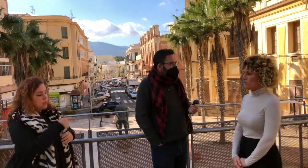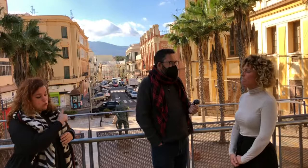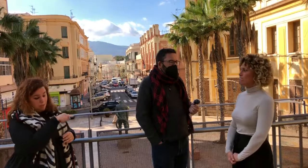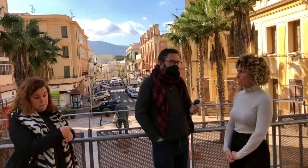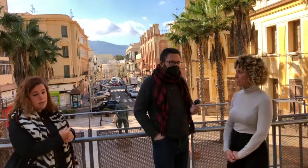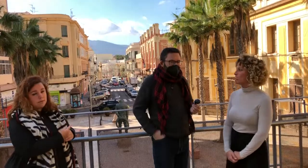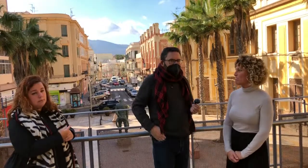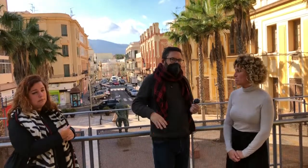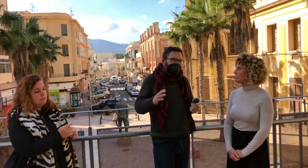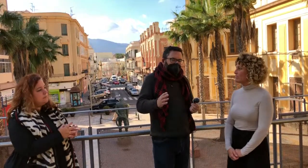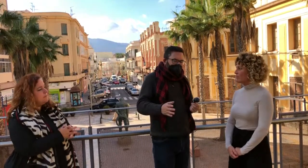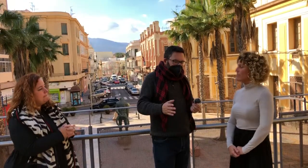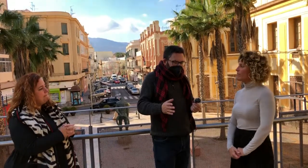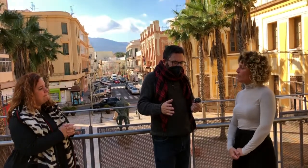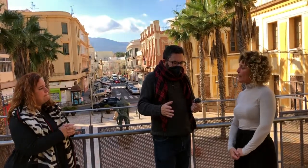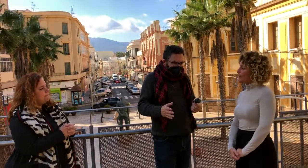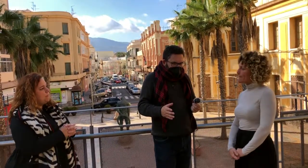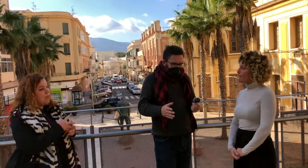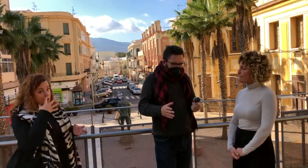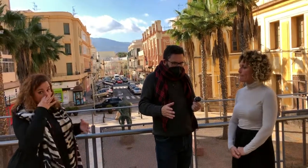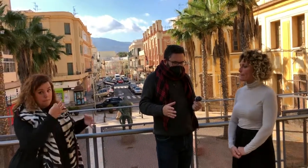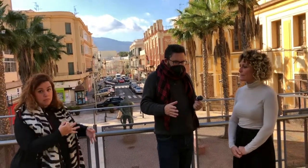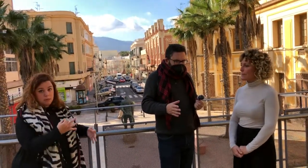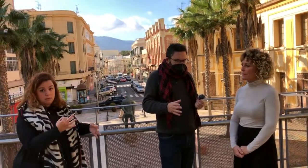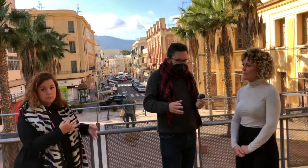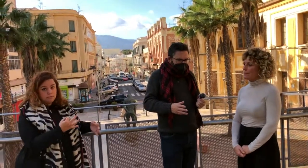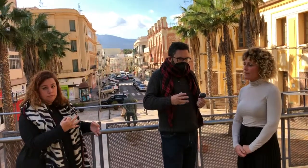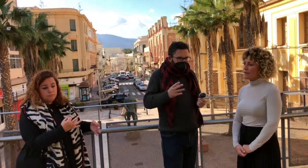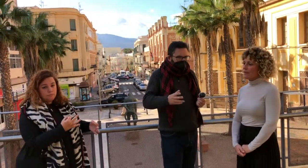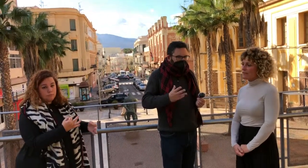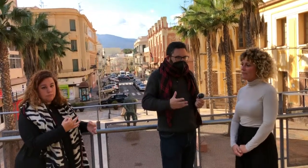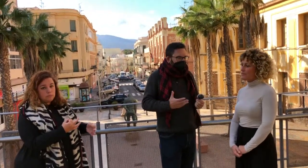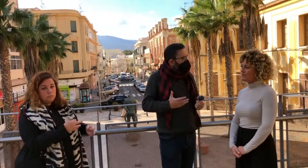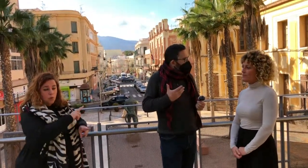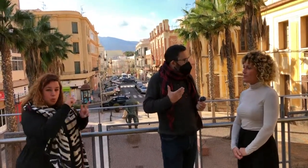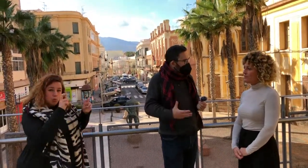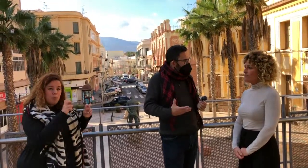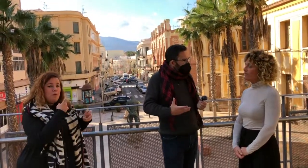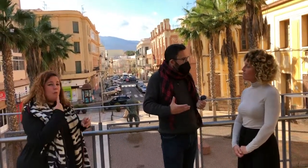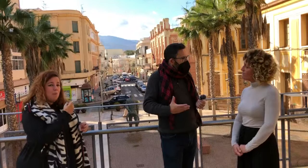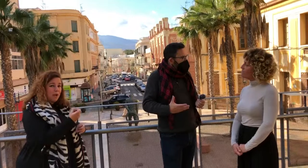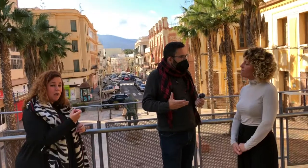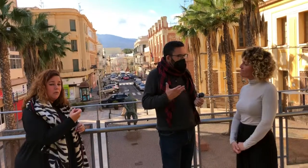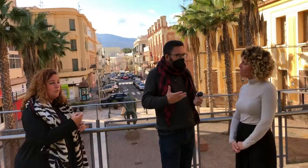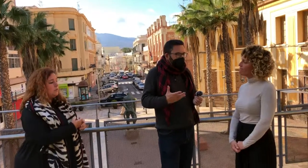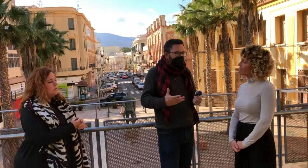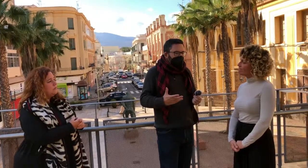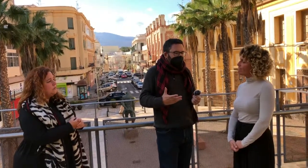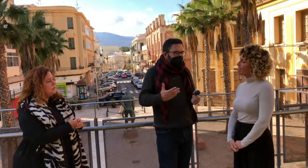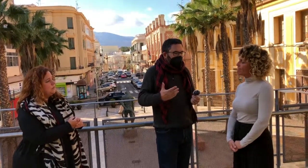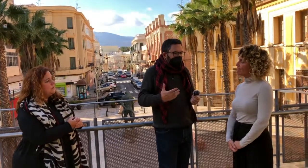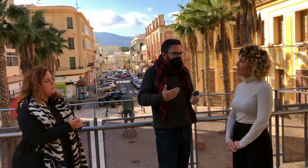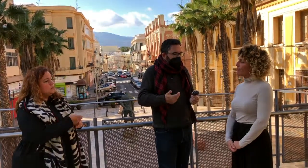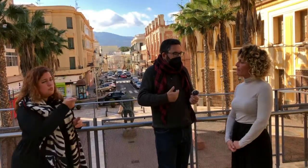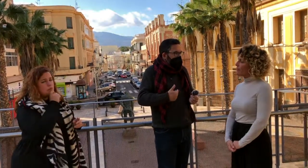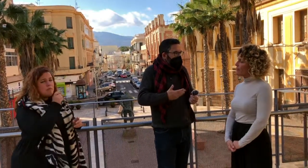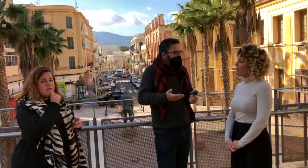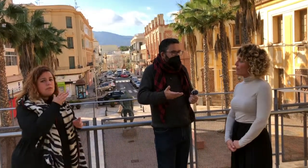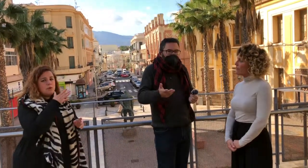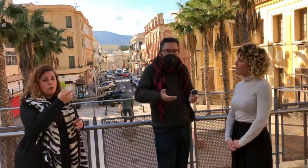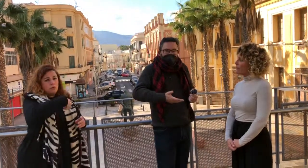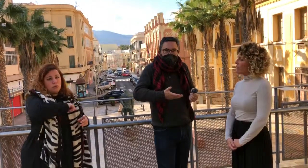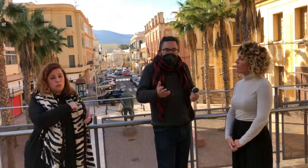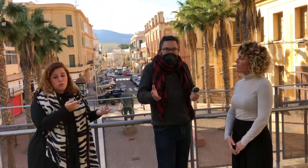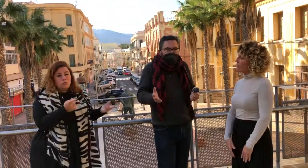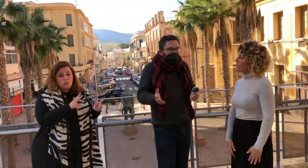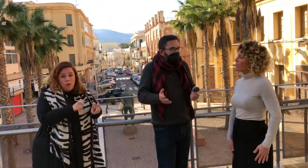mucho. Realmente, como ustedes ven, una cuestión bastante complicada, ¿no? Uh-huh. Es complicada de entender, sobre todo para los que somos